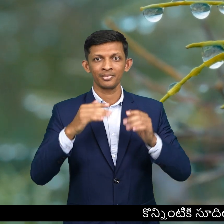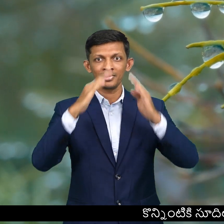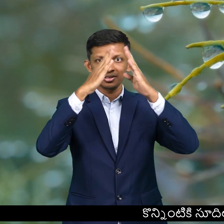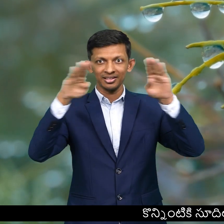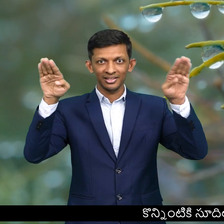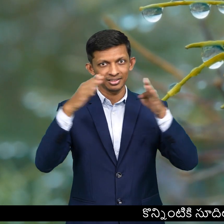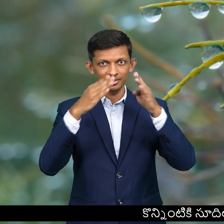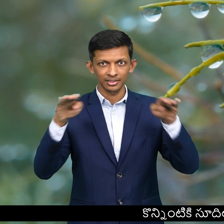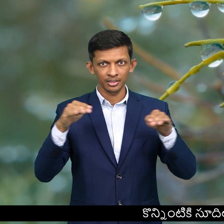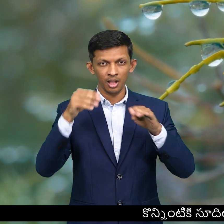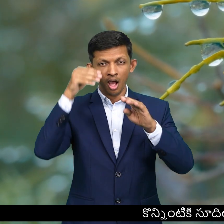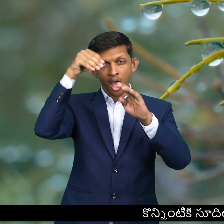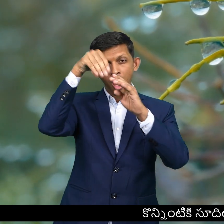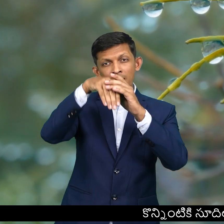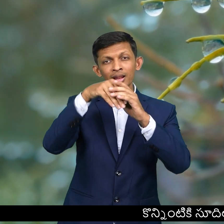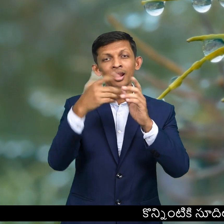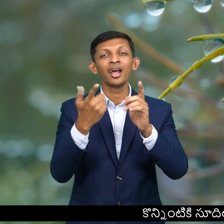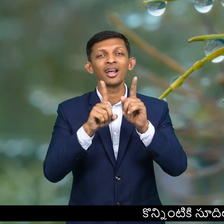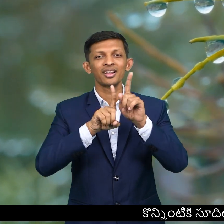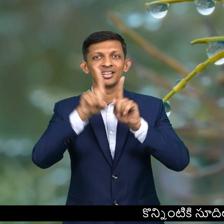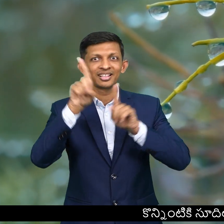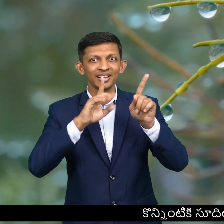కొన్నింటికి సూదిలాంటి ఆకులు ఉంటాయి.